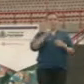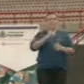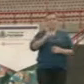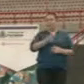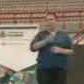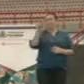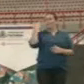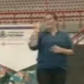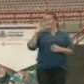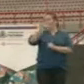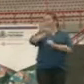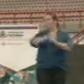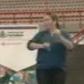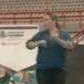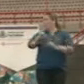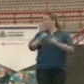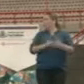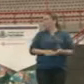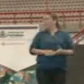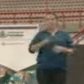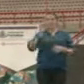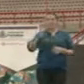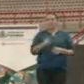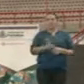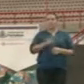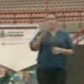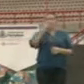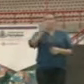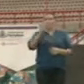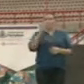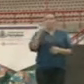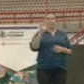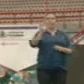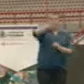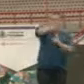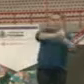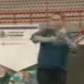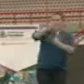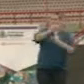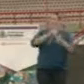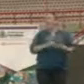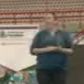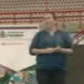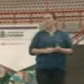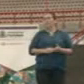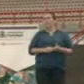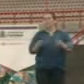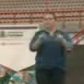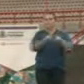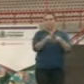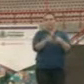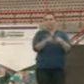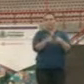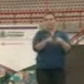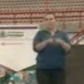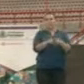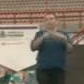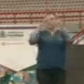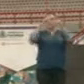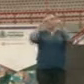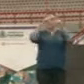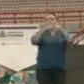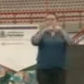O que é que eu fiz? Eu reforcei, eu fortaleci o Tribunal da Inquisição, tá? Além do Tribunal da Inquisição, a